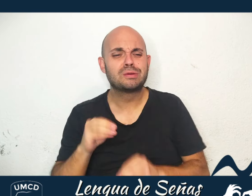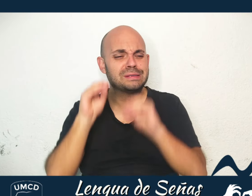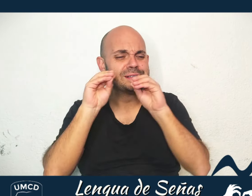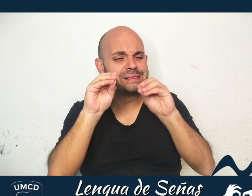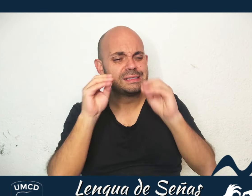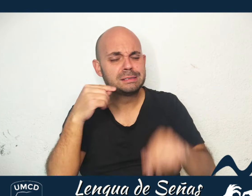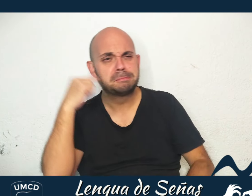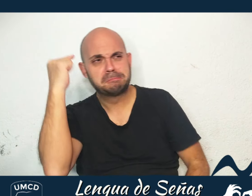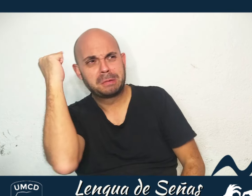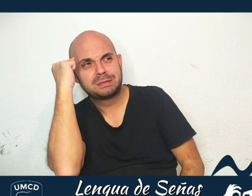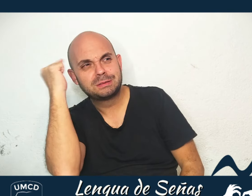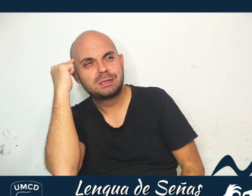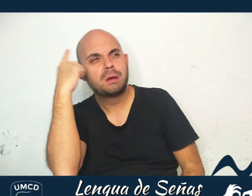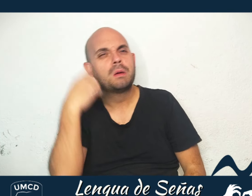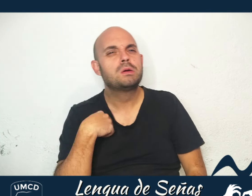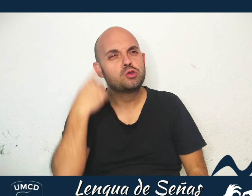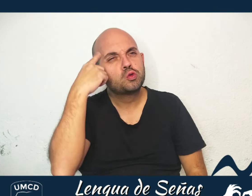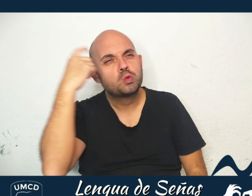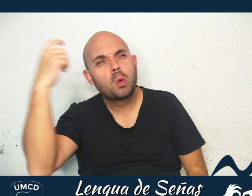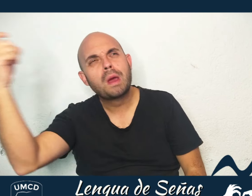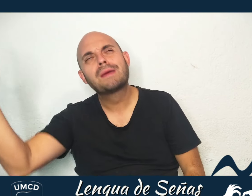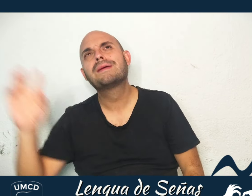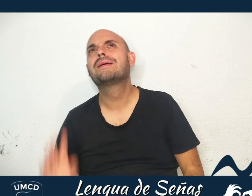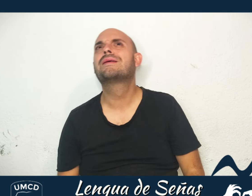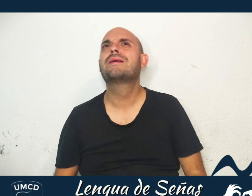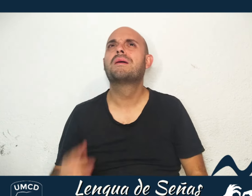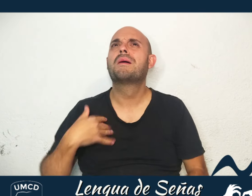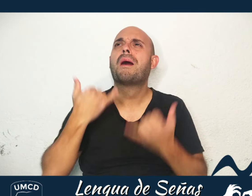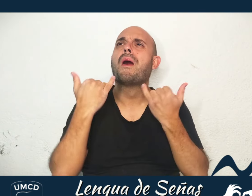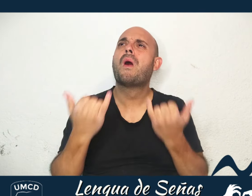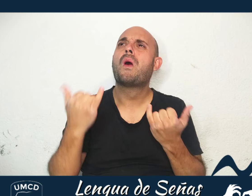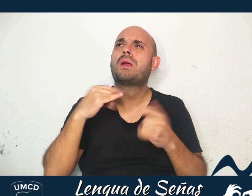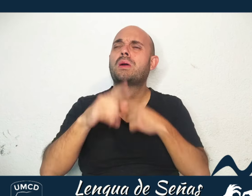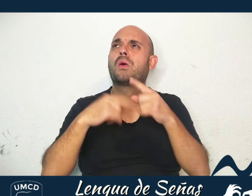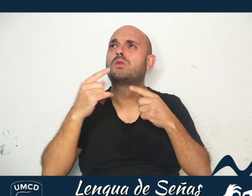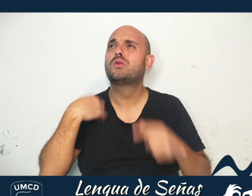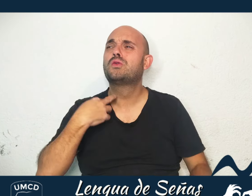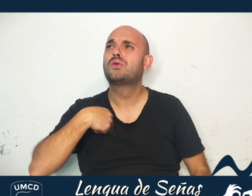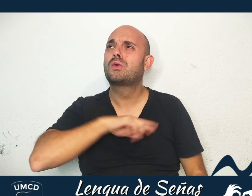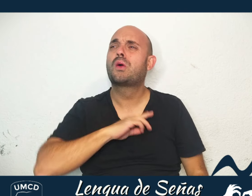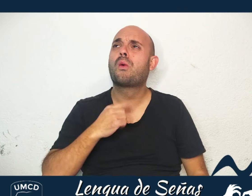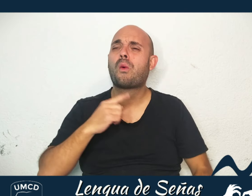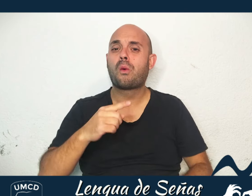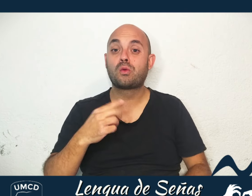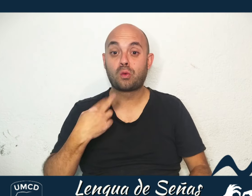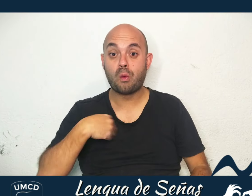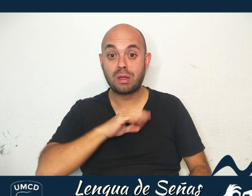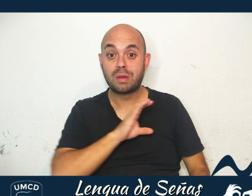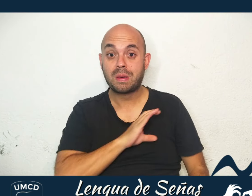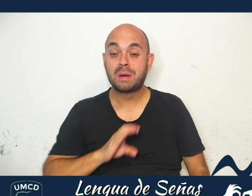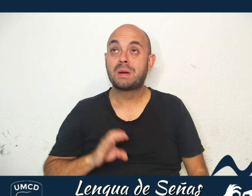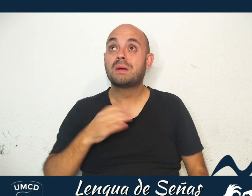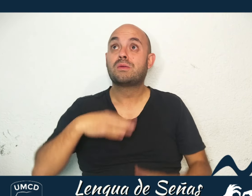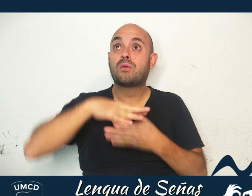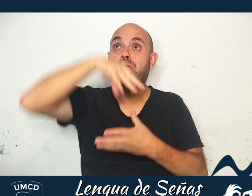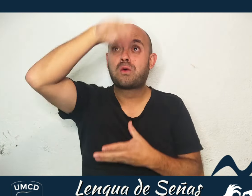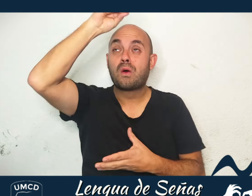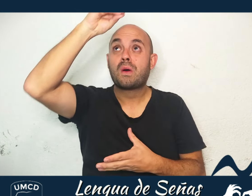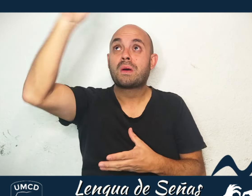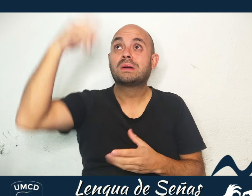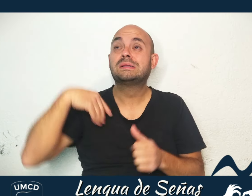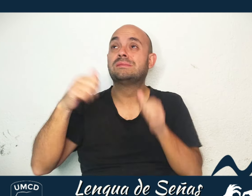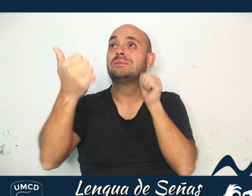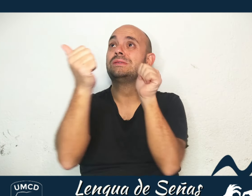ventanita de imaginación que nos lleva a nosotros a mirar hacia dónde vamos como creyente. ¿Qué va a pasar con nosotros cuando